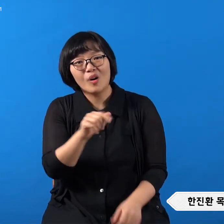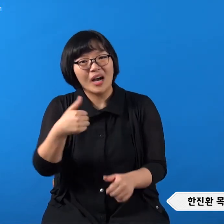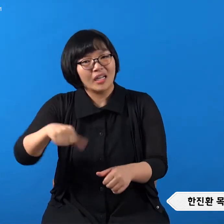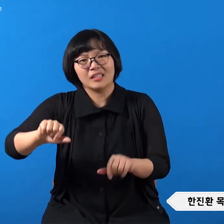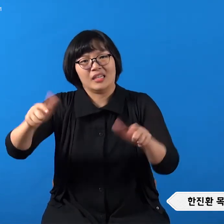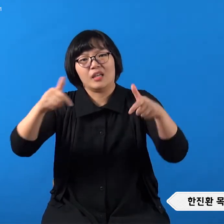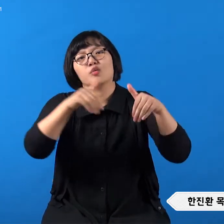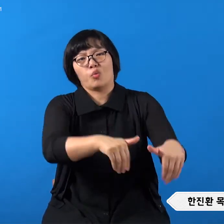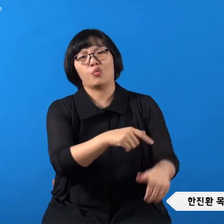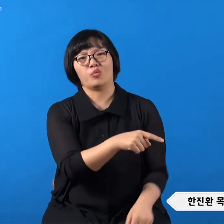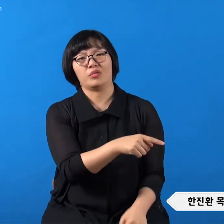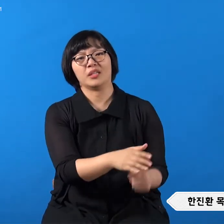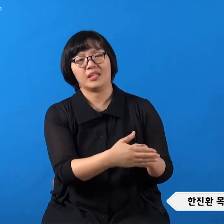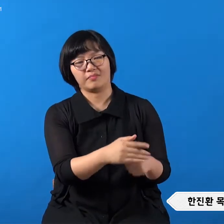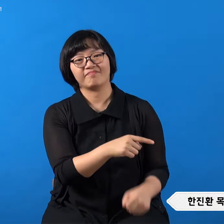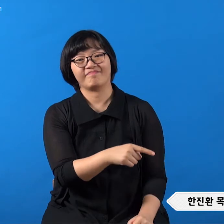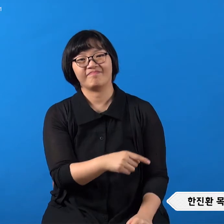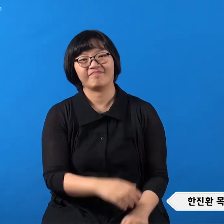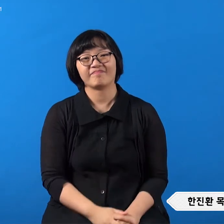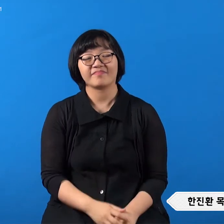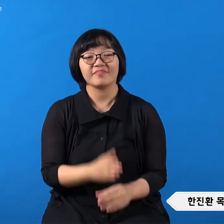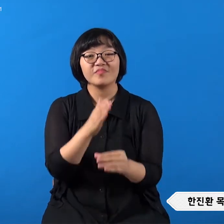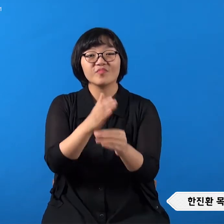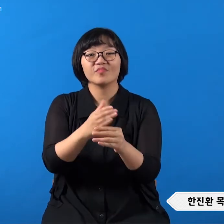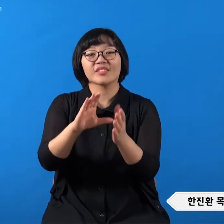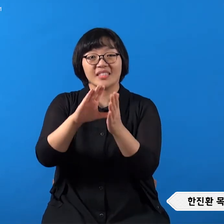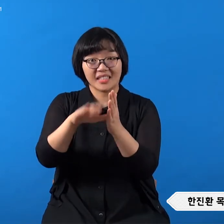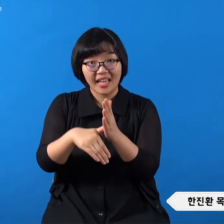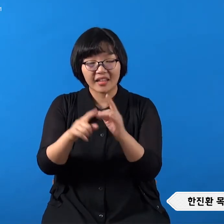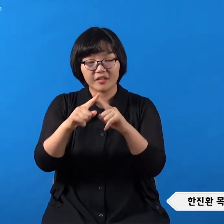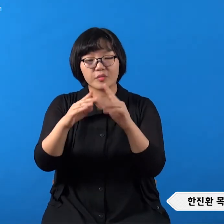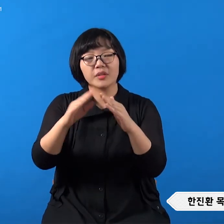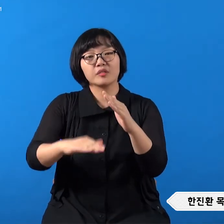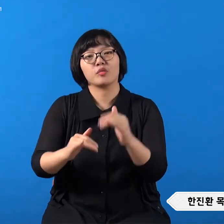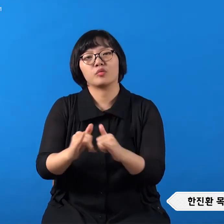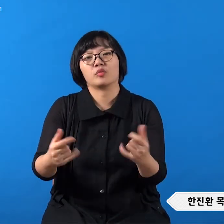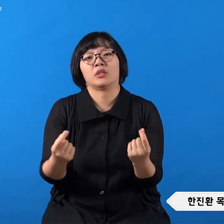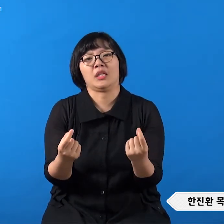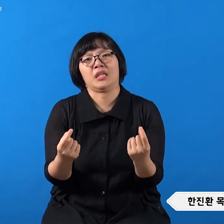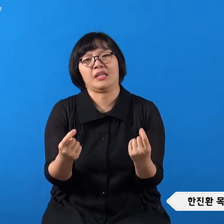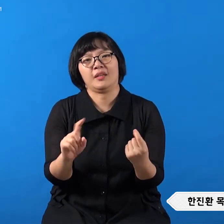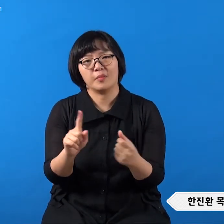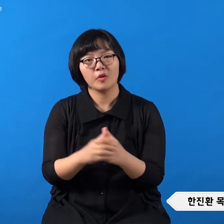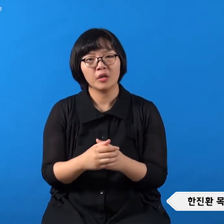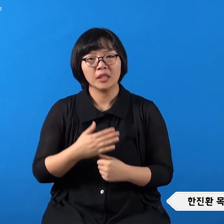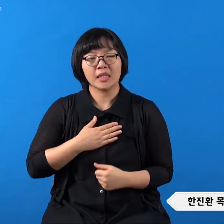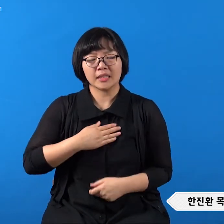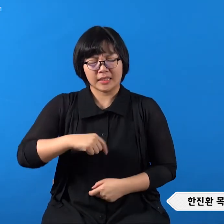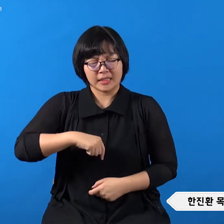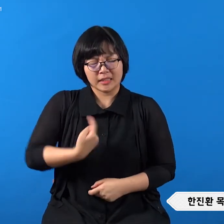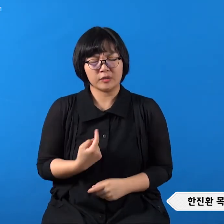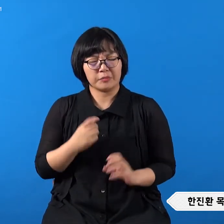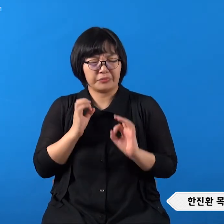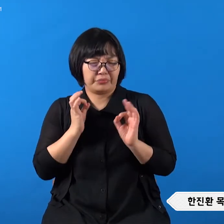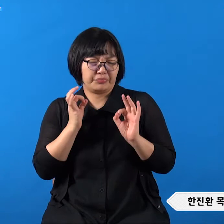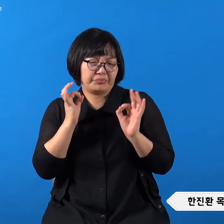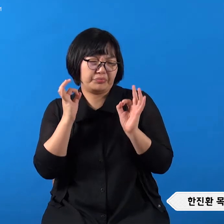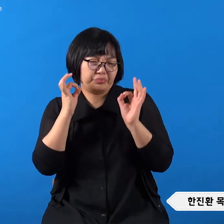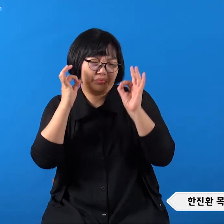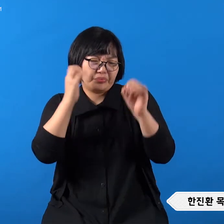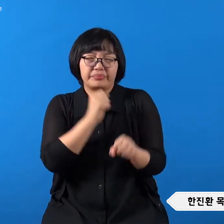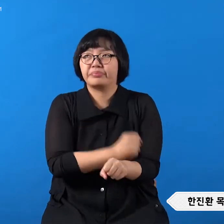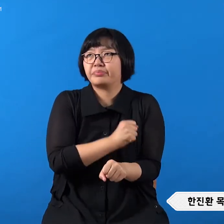된 것이죠. 중세시대 교인들이 전부 그랬습니다. 자기들 의를 쌓으려고 부지런히